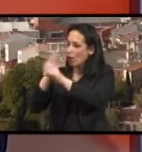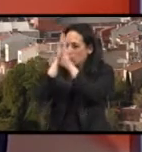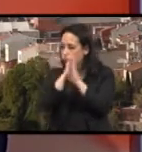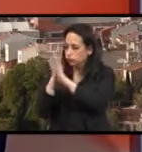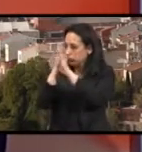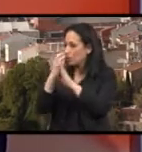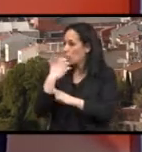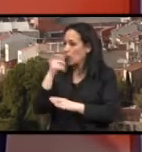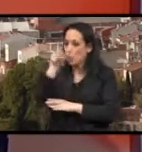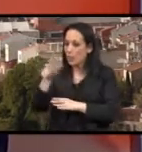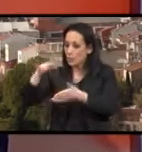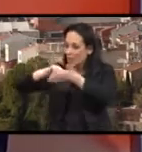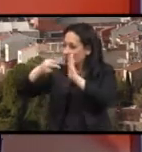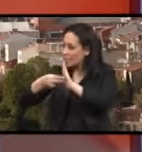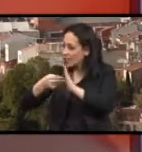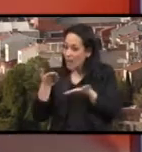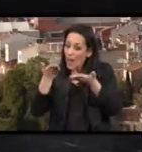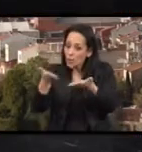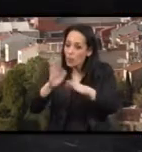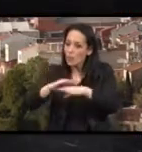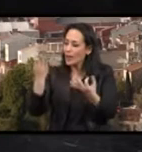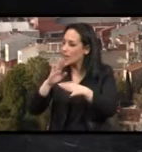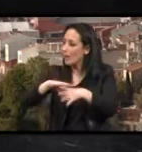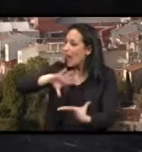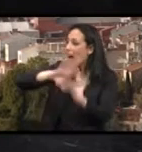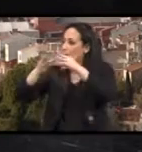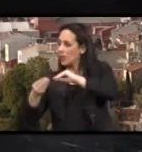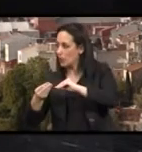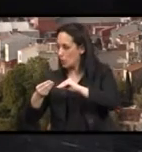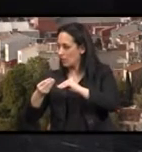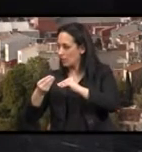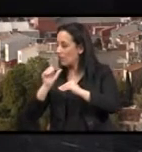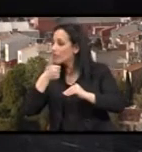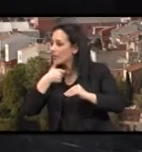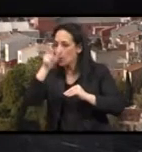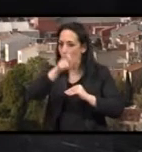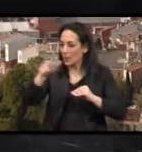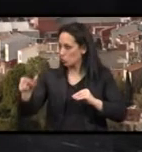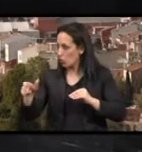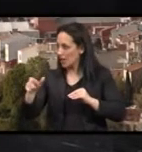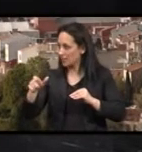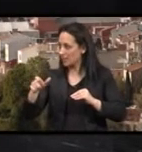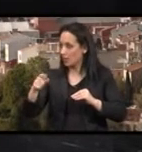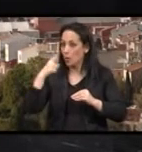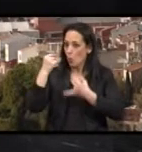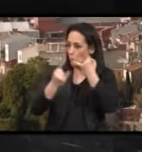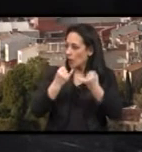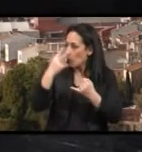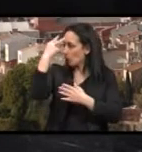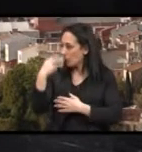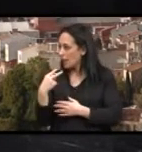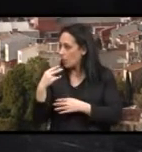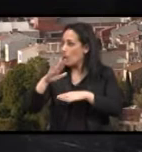persones tècniques que ajuden a la rehabilitació, és a dir, a l'adaptació de les persones a la ciutat, a la vida diària, a